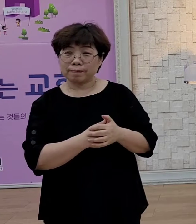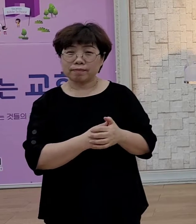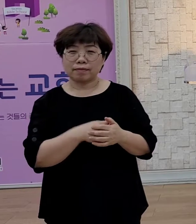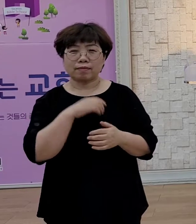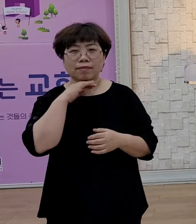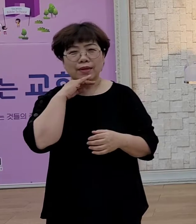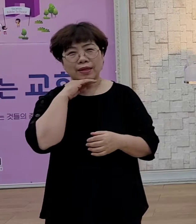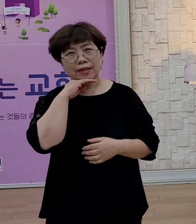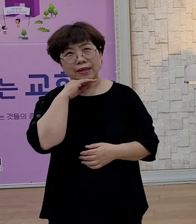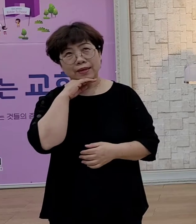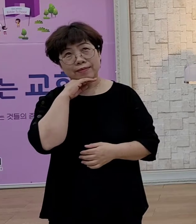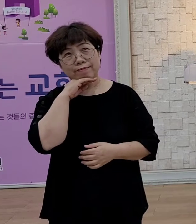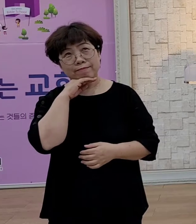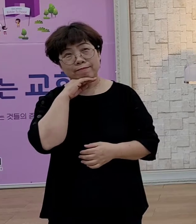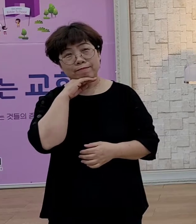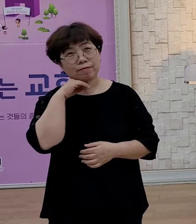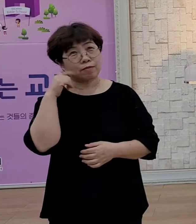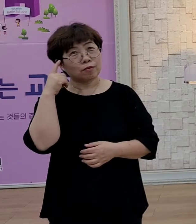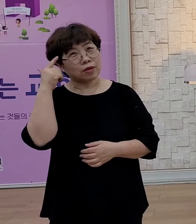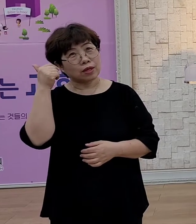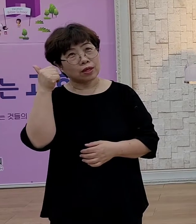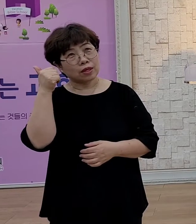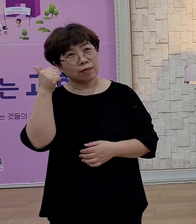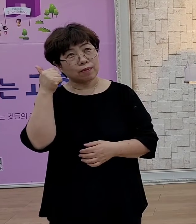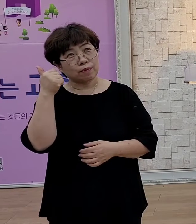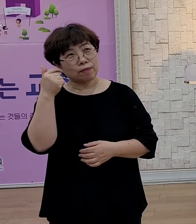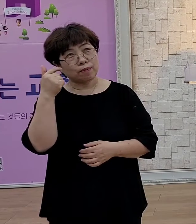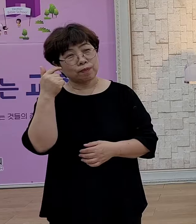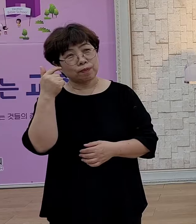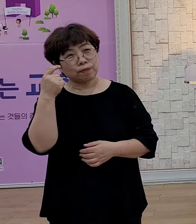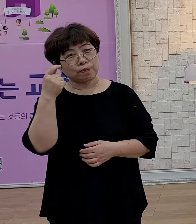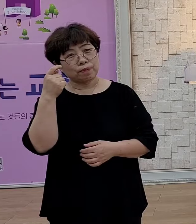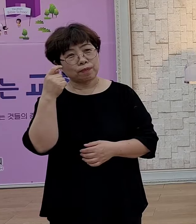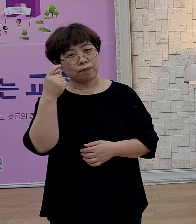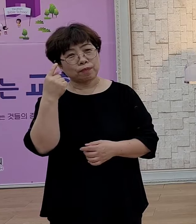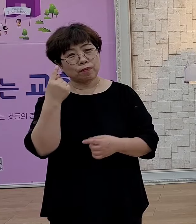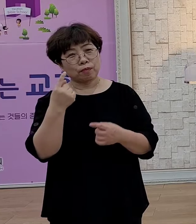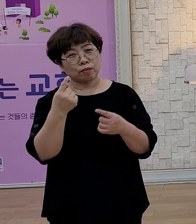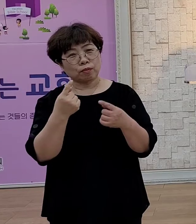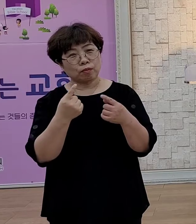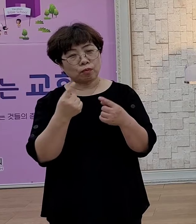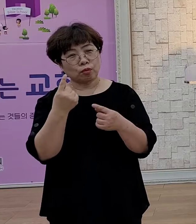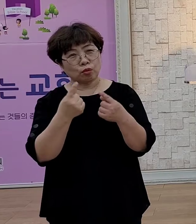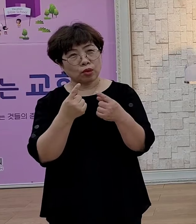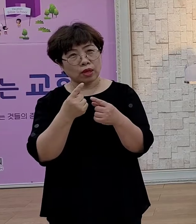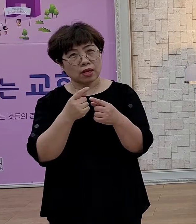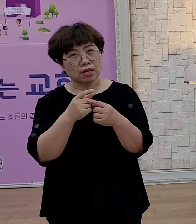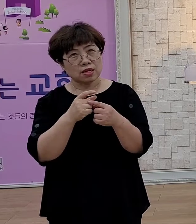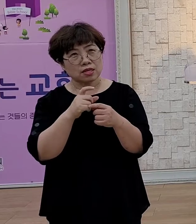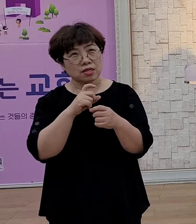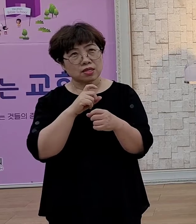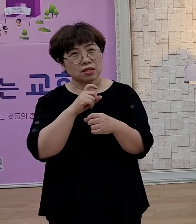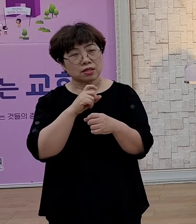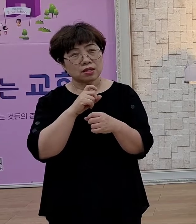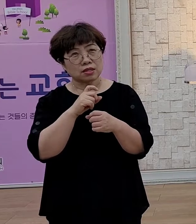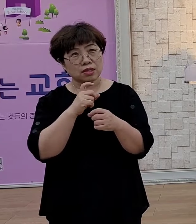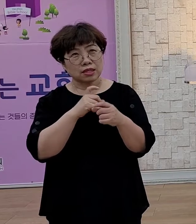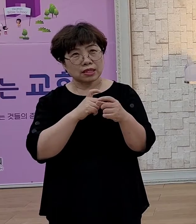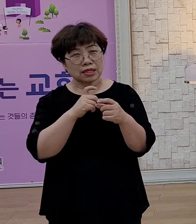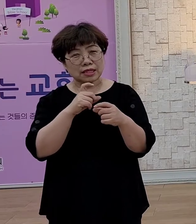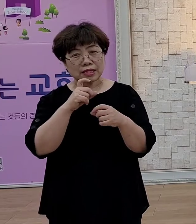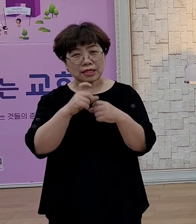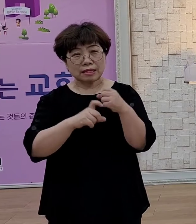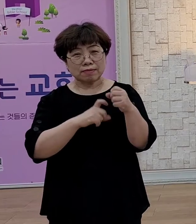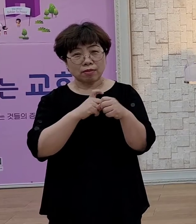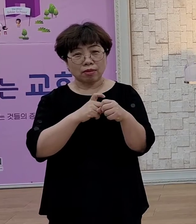나이가 딱 전화를 받았는데 저보다는 최소 10년, 20년 나이가 더 드신 5, 60대